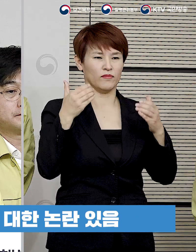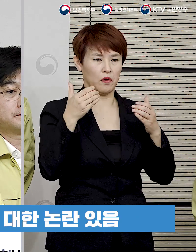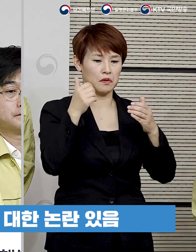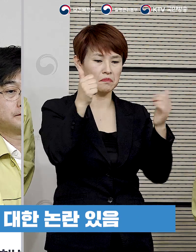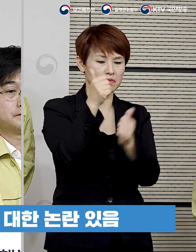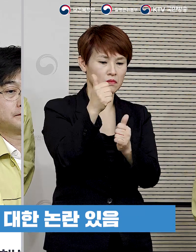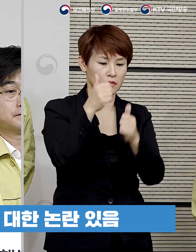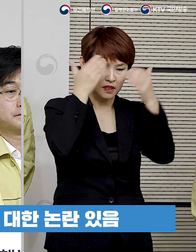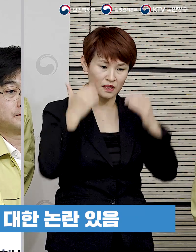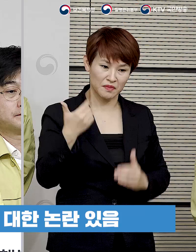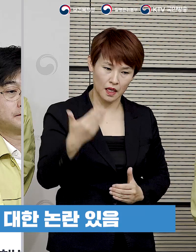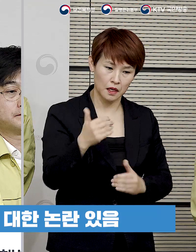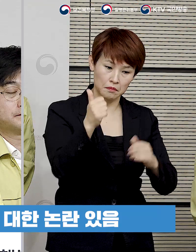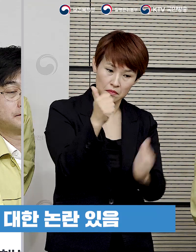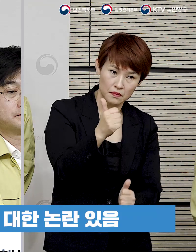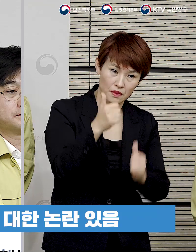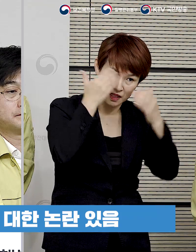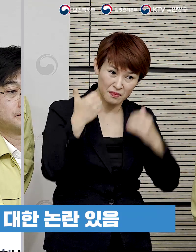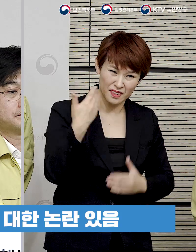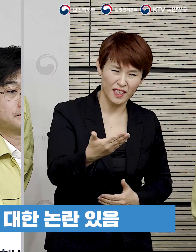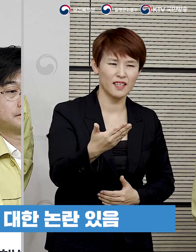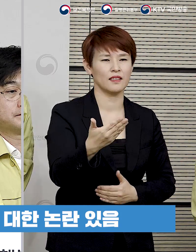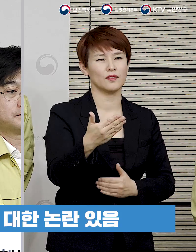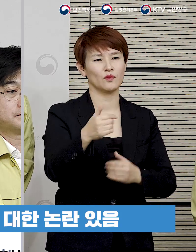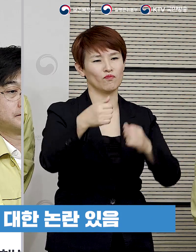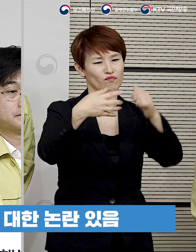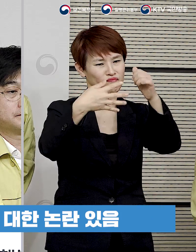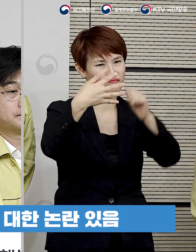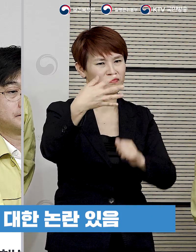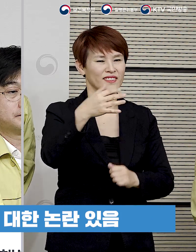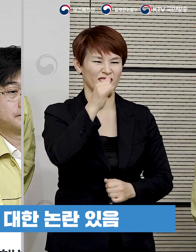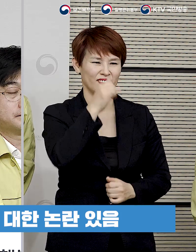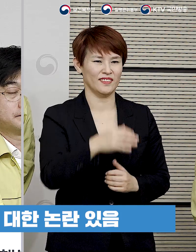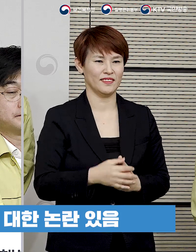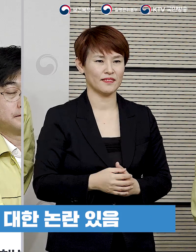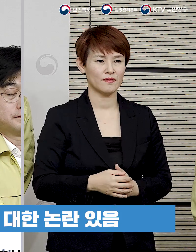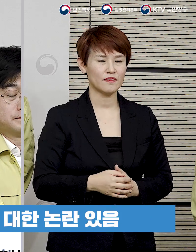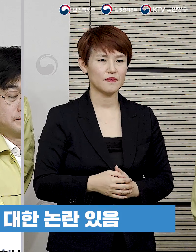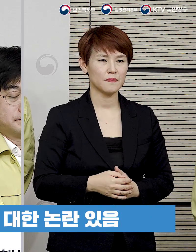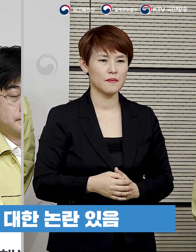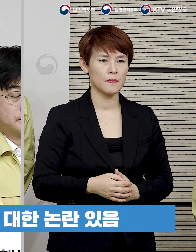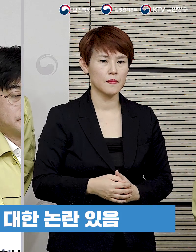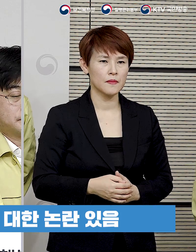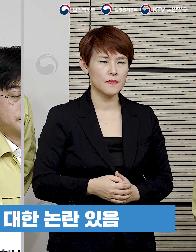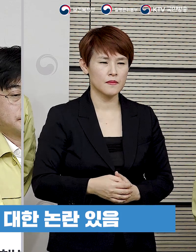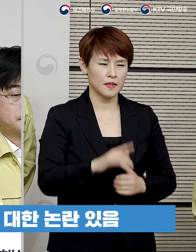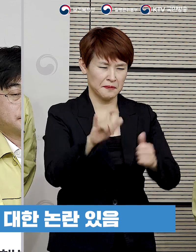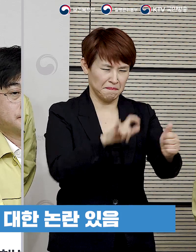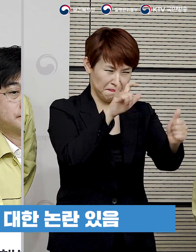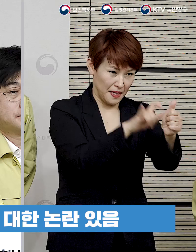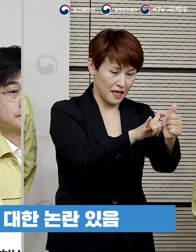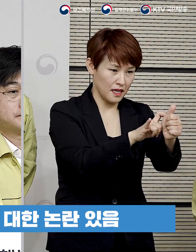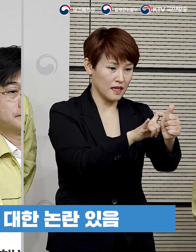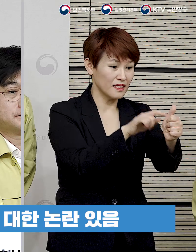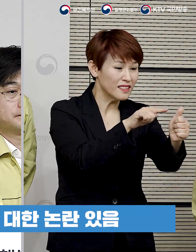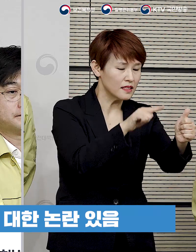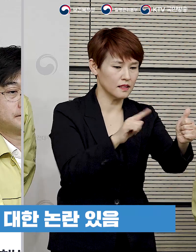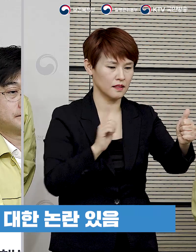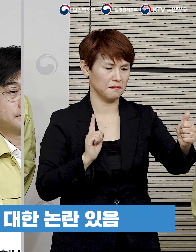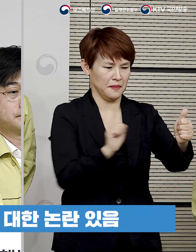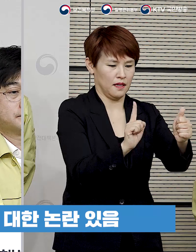할 것이냐라고 하는 부분들에 대한 논쟁들은 좀 있습니다. 저희들은 지금 큰